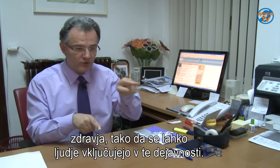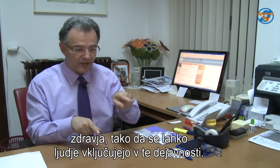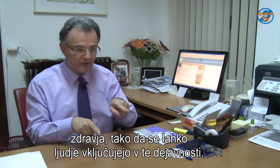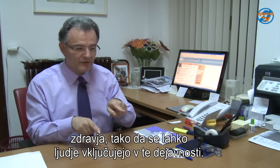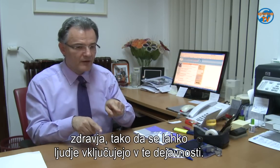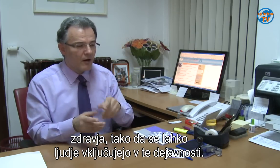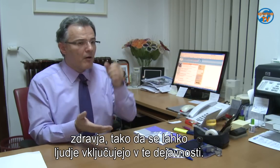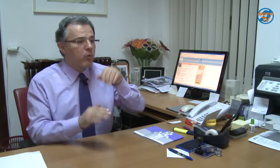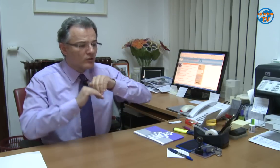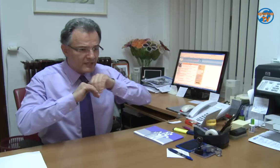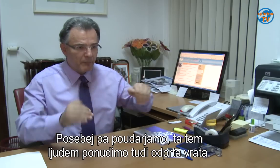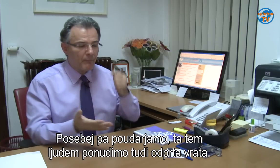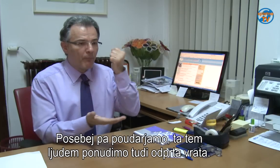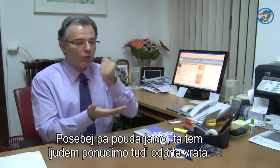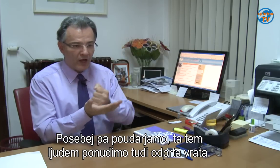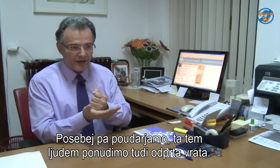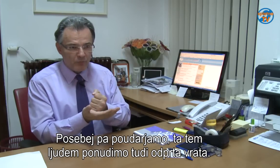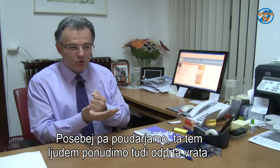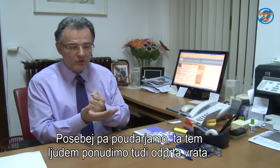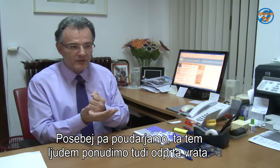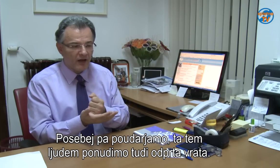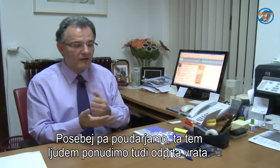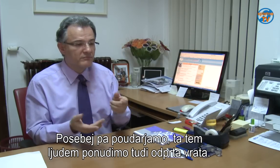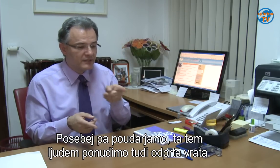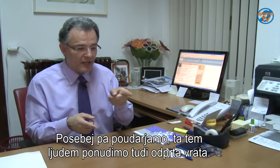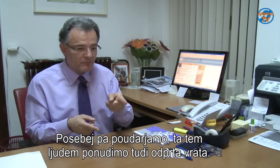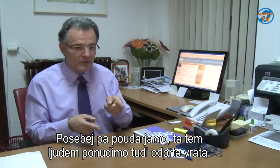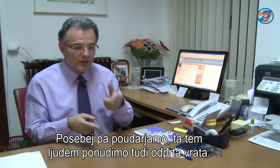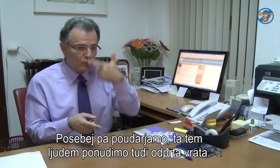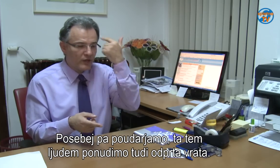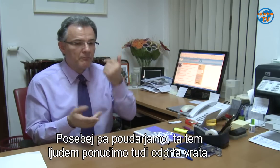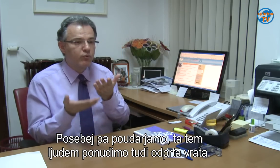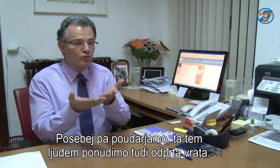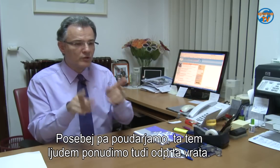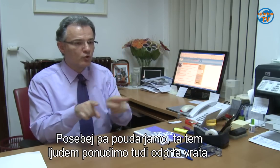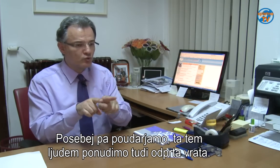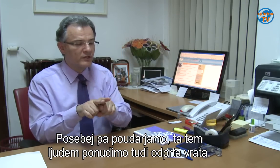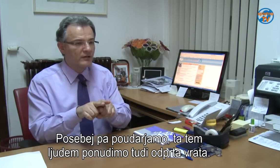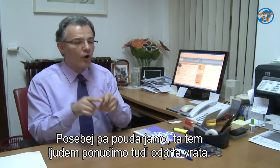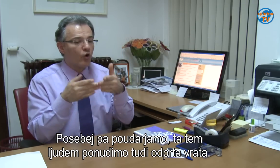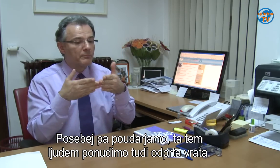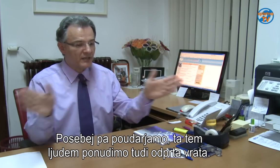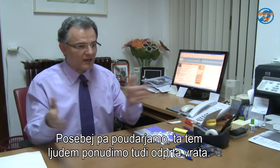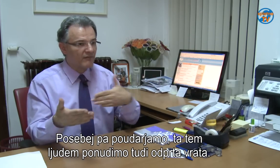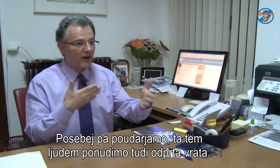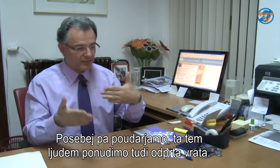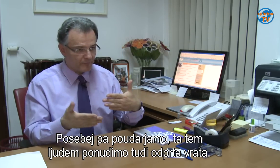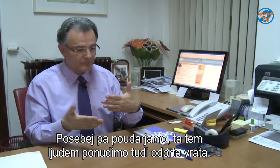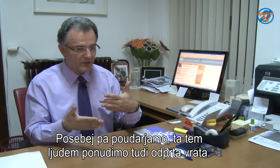te. Posebej pa poudarjamo, da tem ljudem ponudimo tudi odprta vrata.